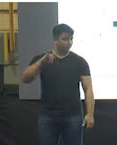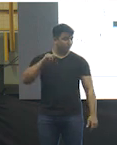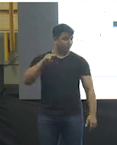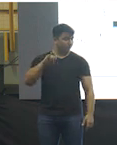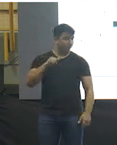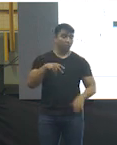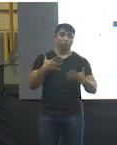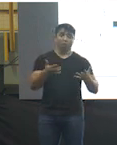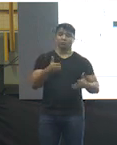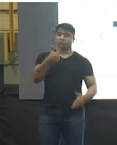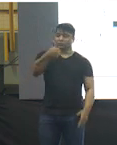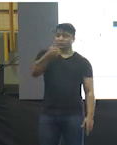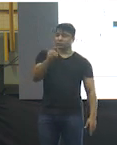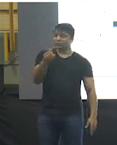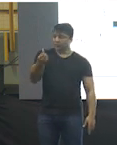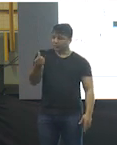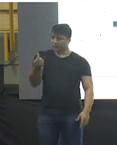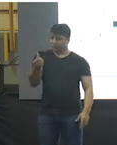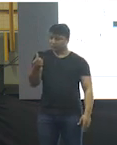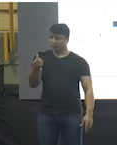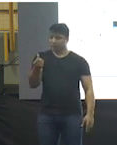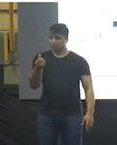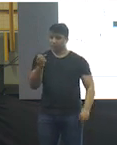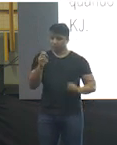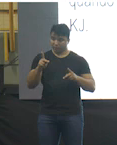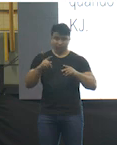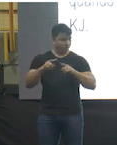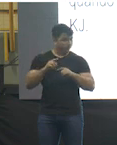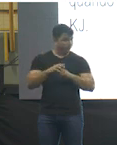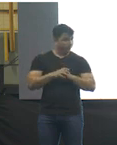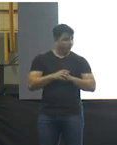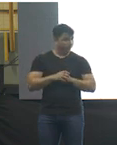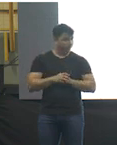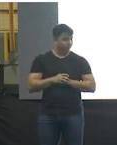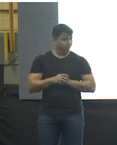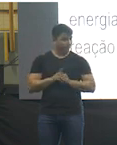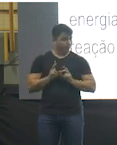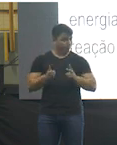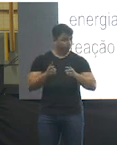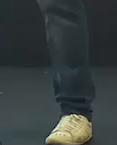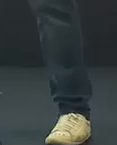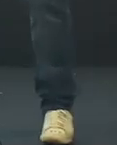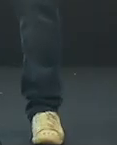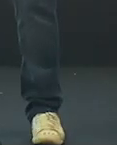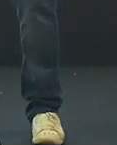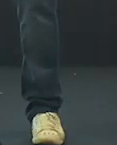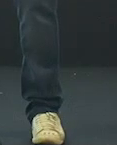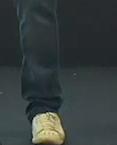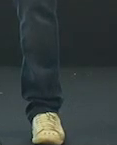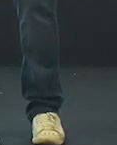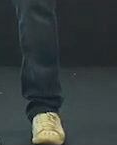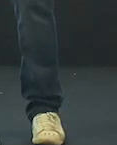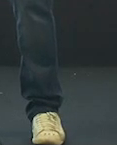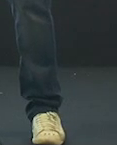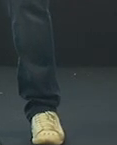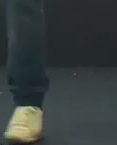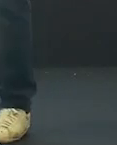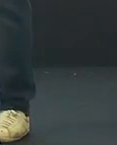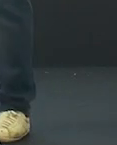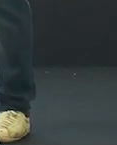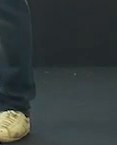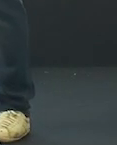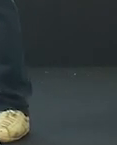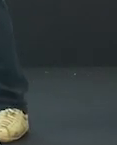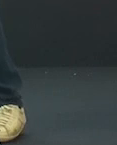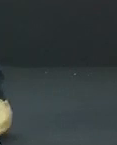quanto? 106. Beleza? Continuando. A reação é endotérmica,